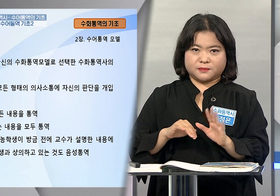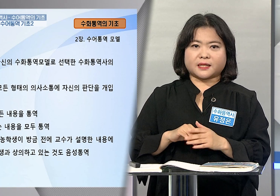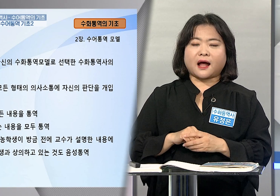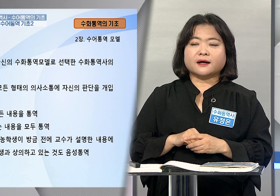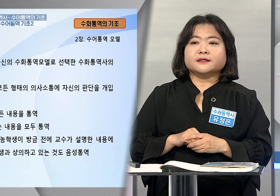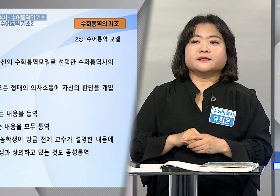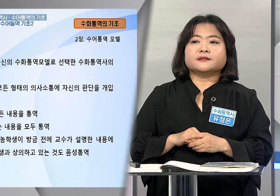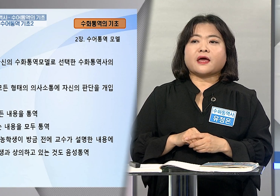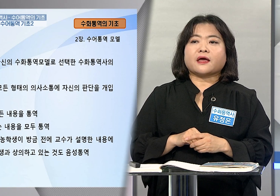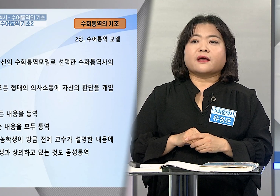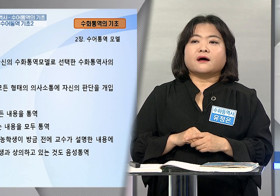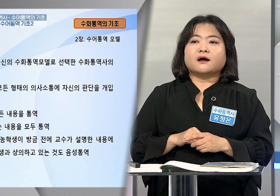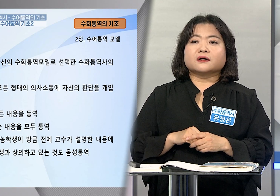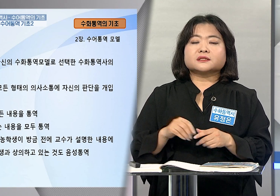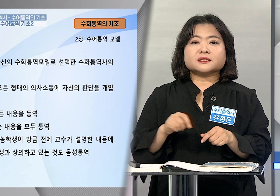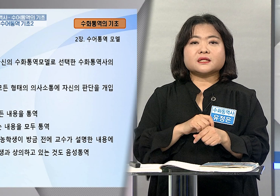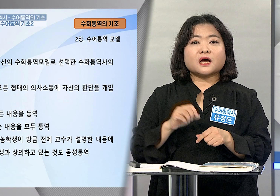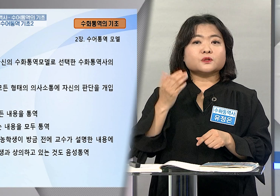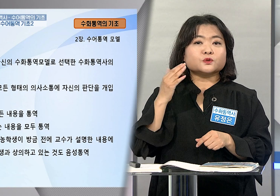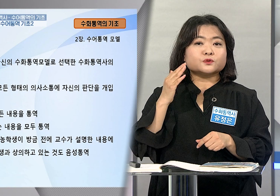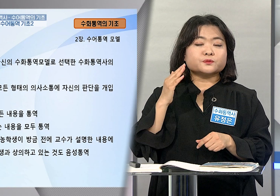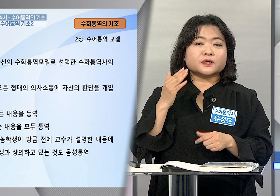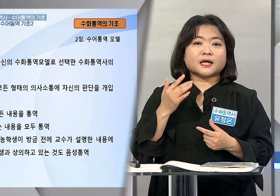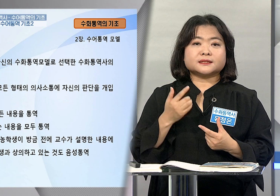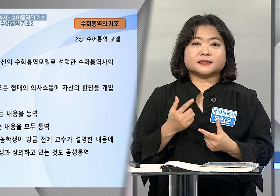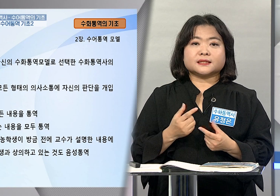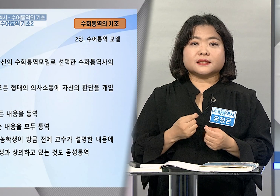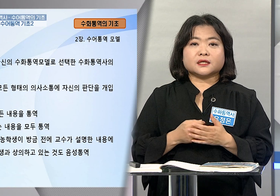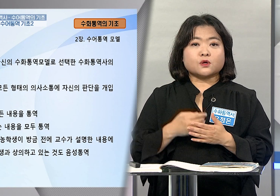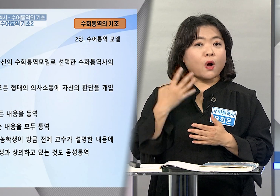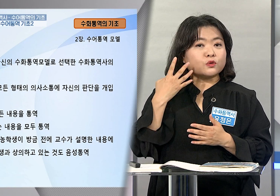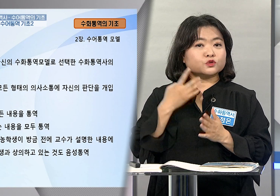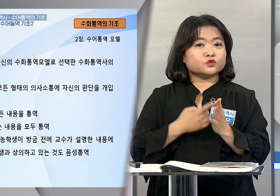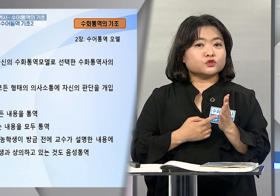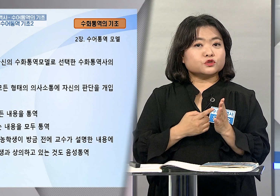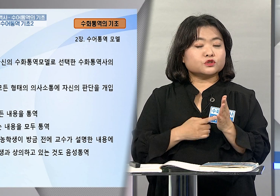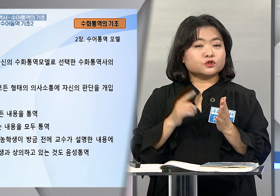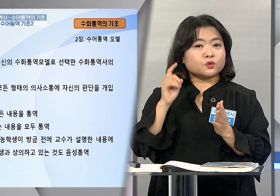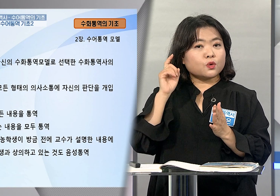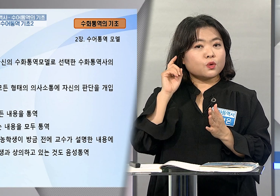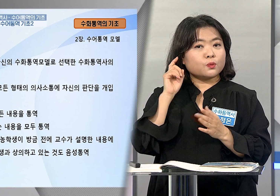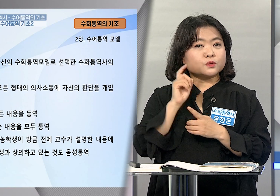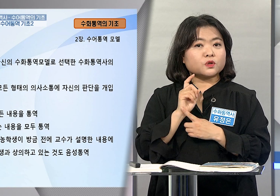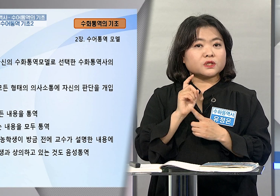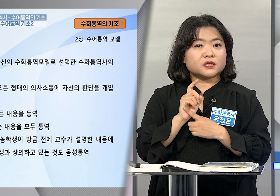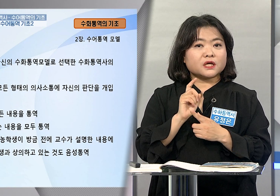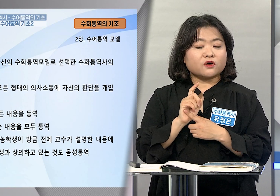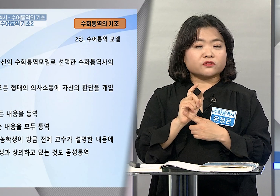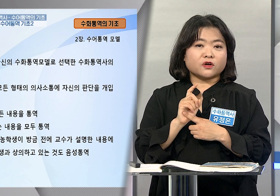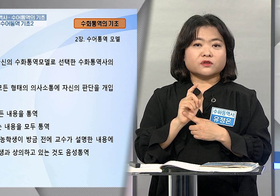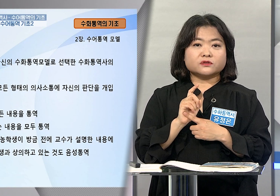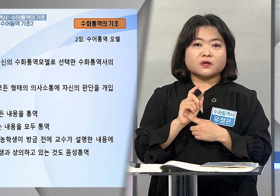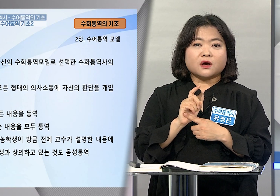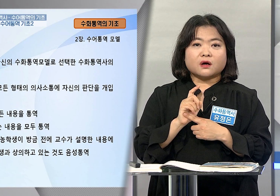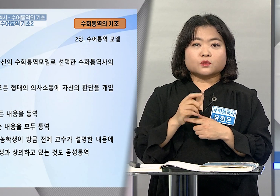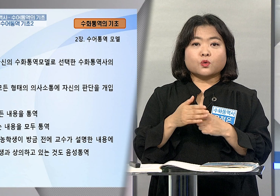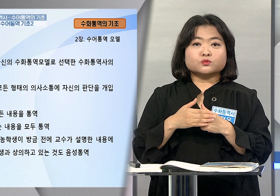않습니다. 네, 특히나 요즘 같이 와우 수술 또 보청기의 어떤